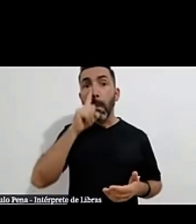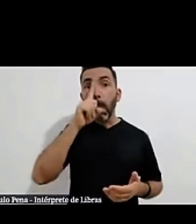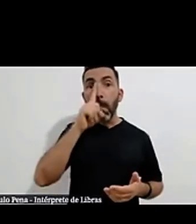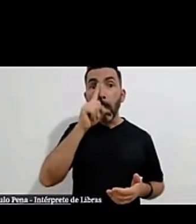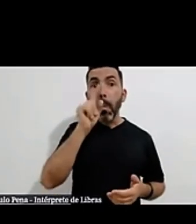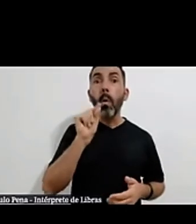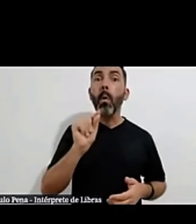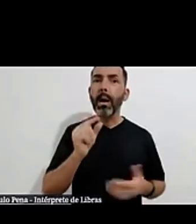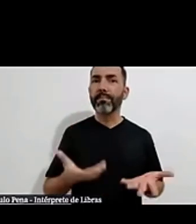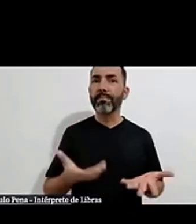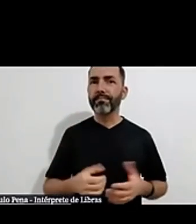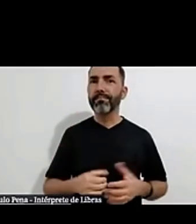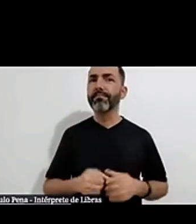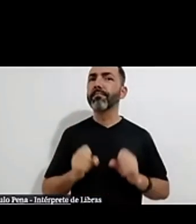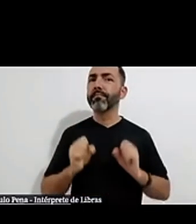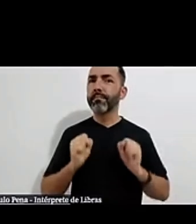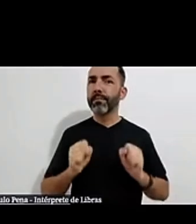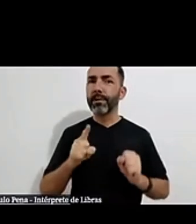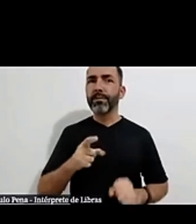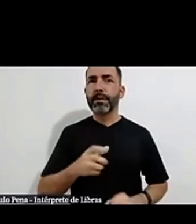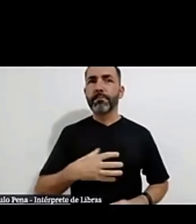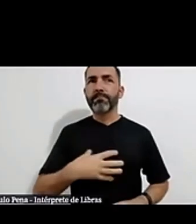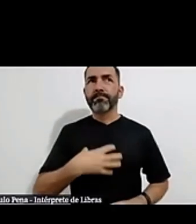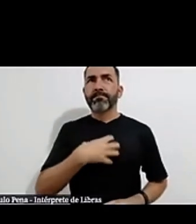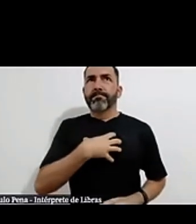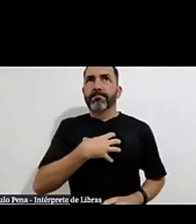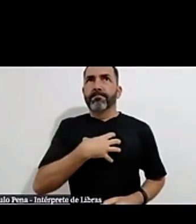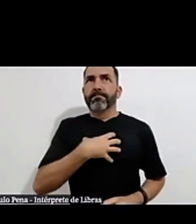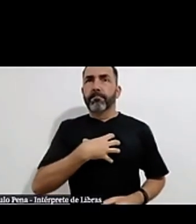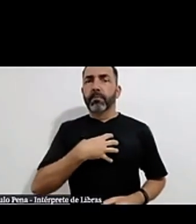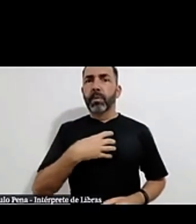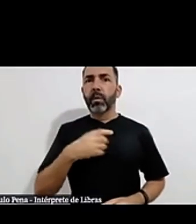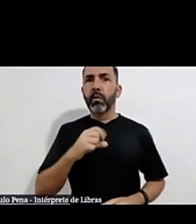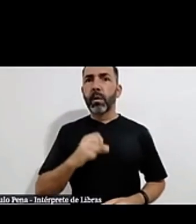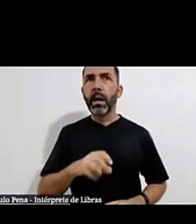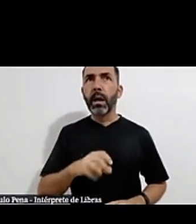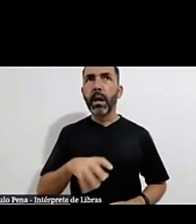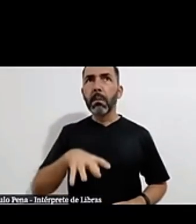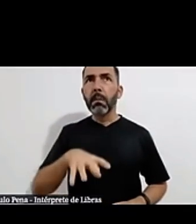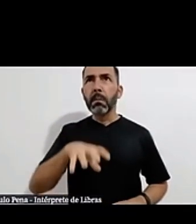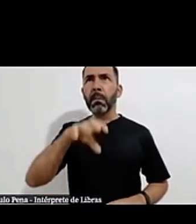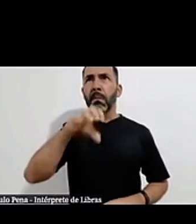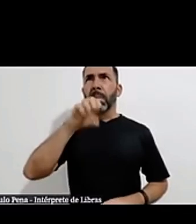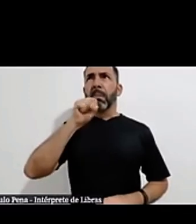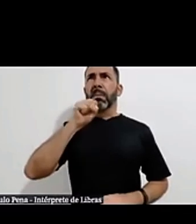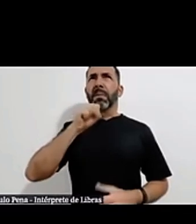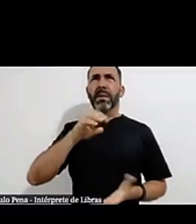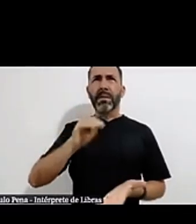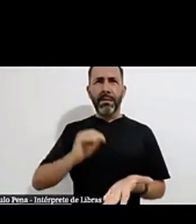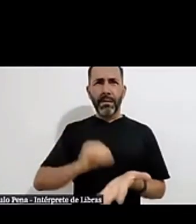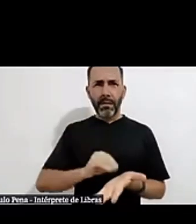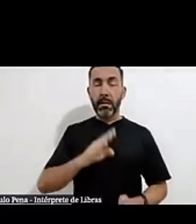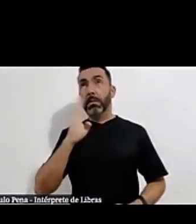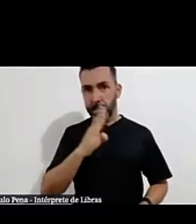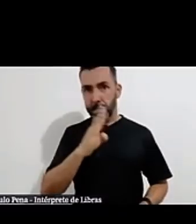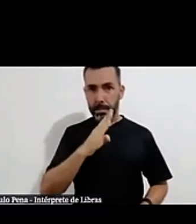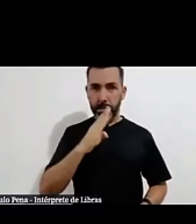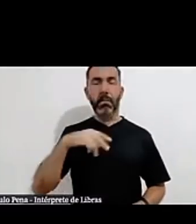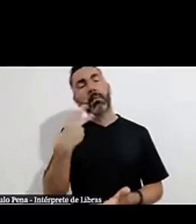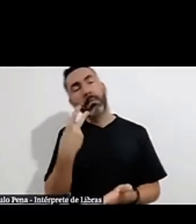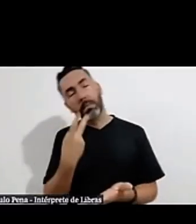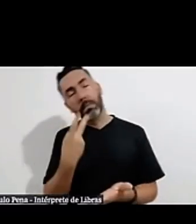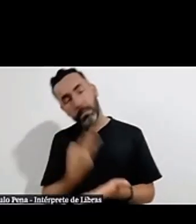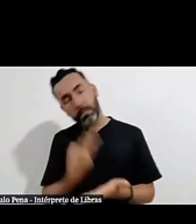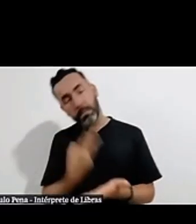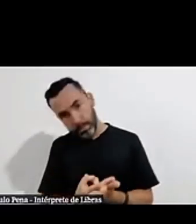né? Você vai sentir palpitação, falta de ar, tonturas, desmaios e